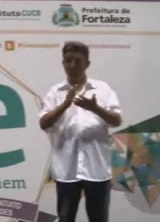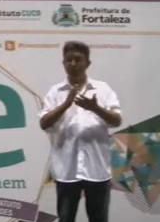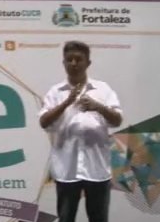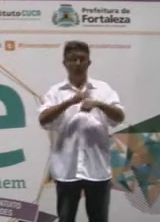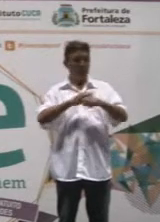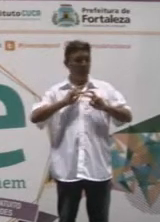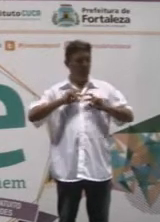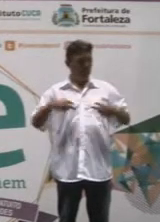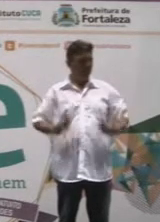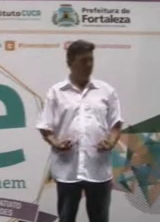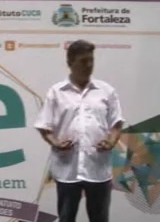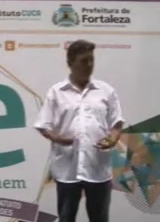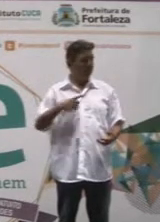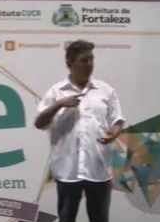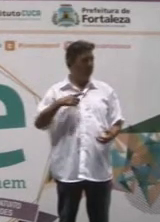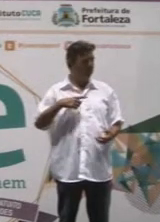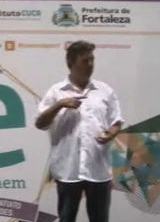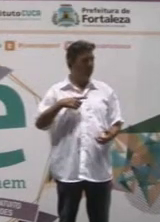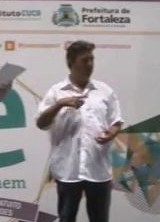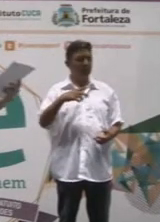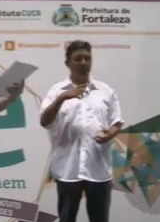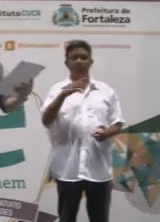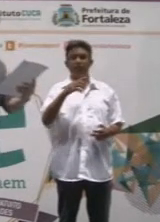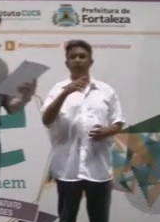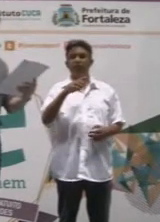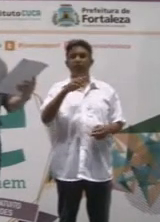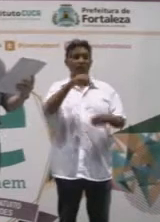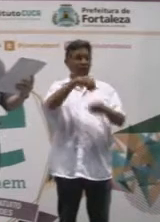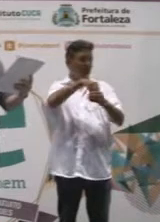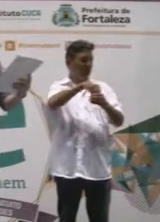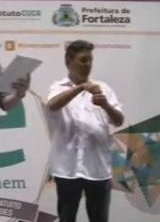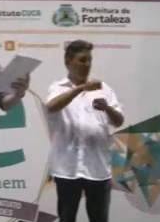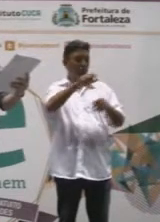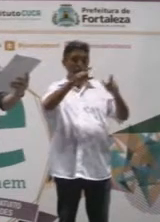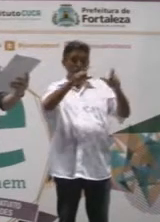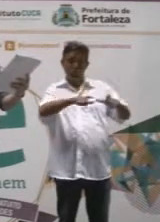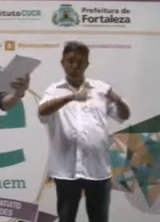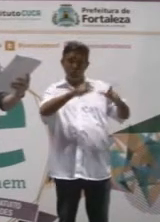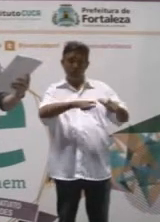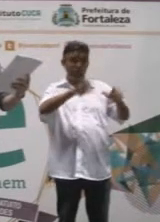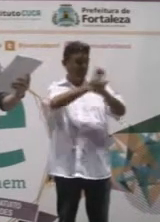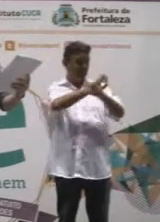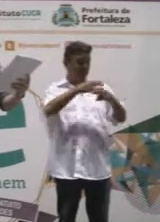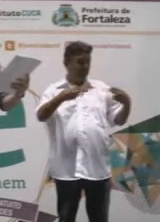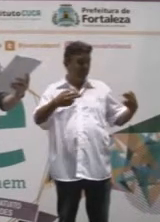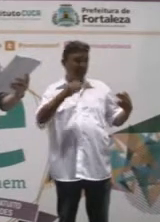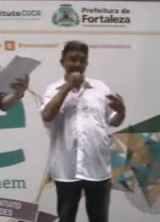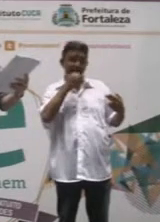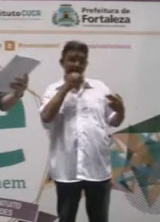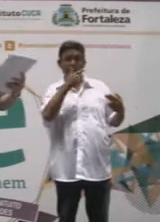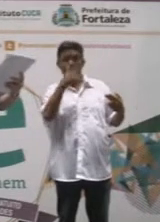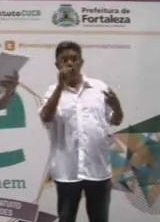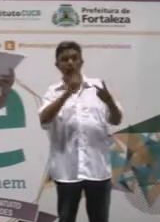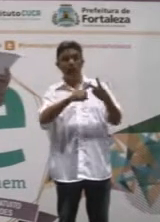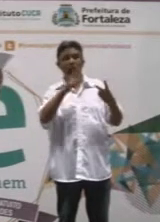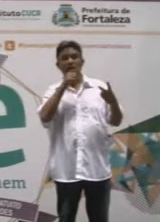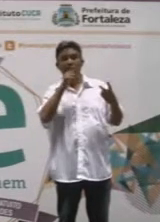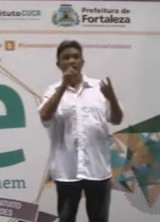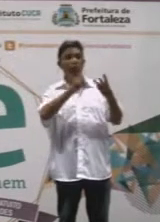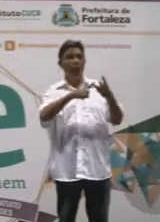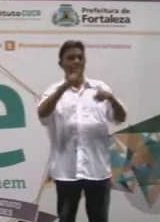são causadas por agentes patogênicos existentes no ambiente transmitido por outros animais, pela água, contato sexual,